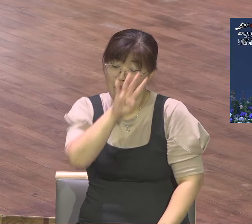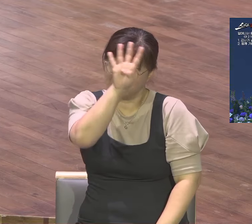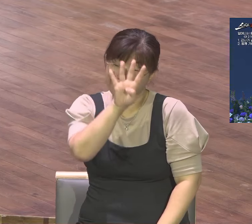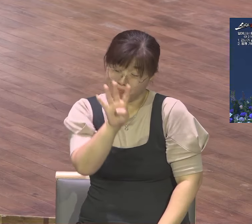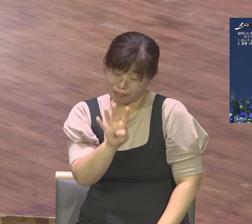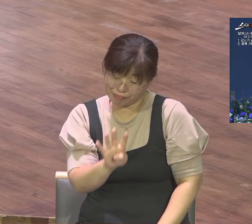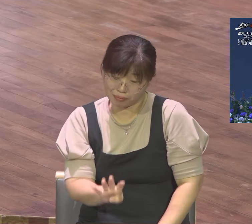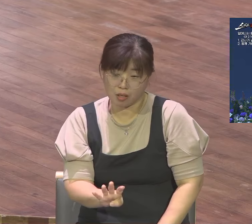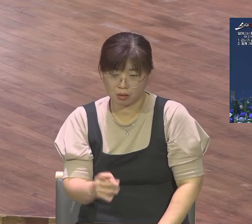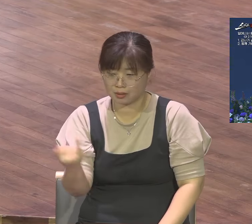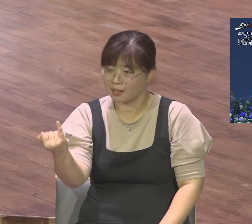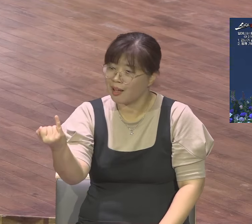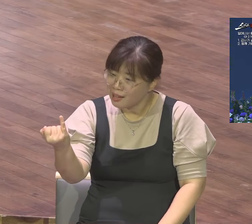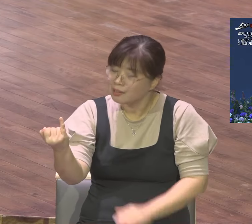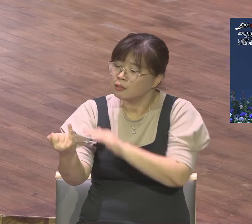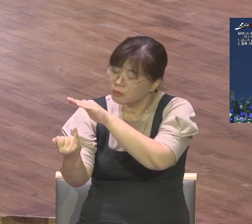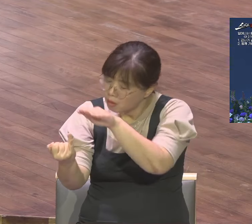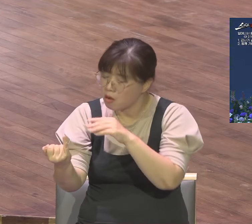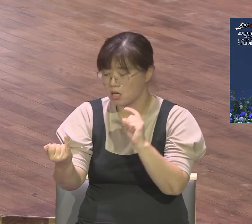고백.